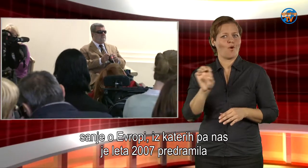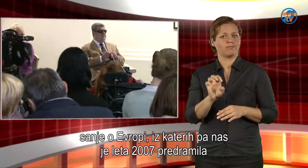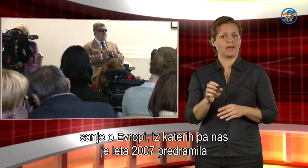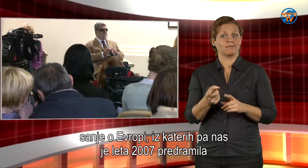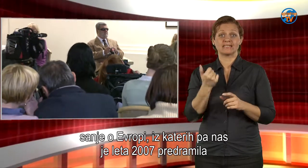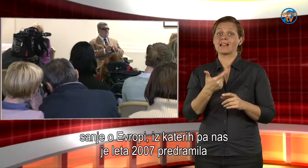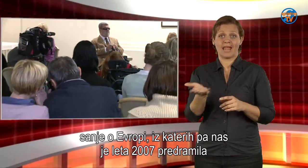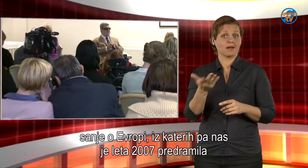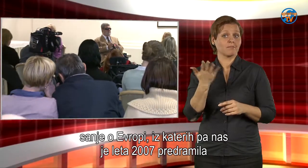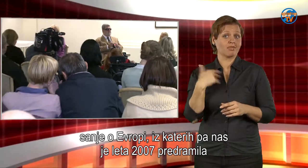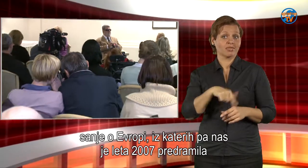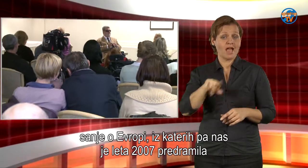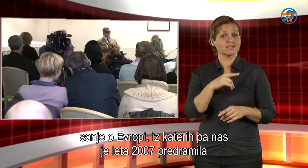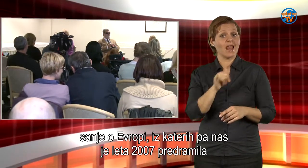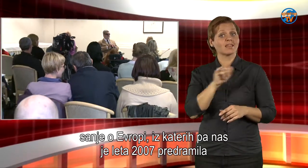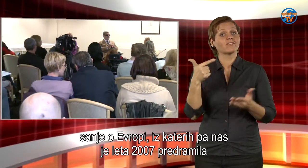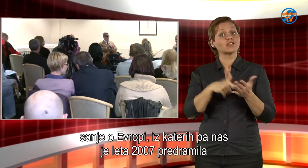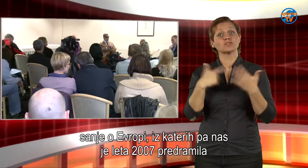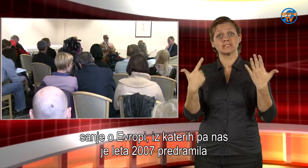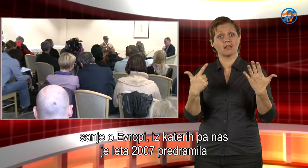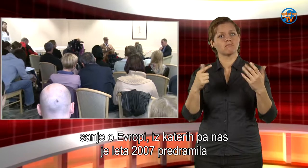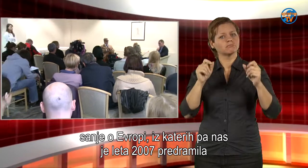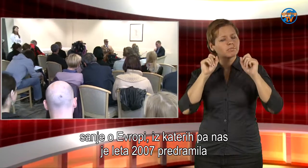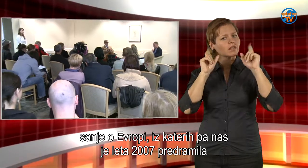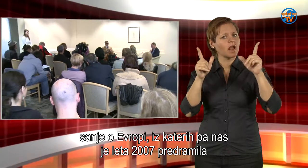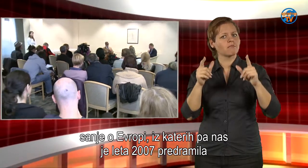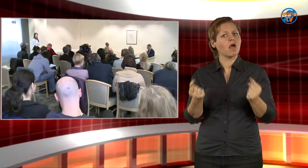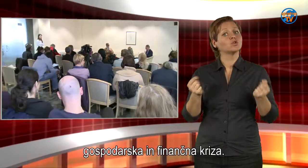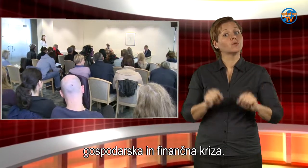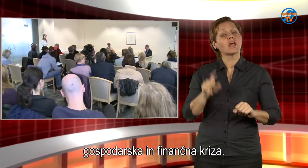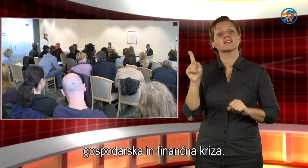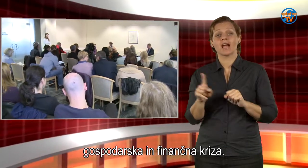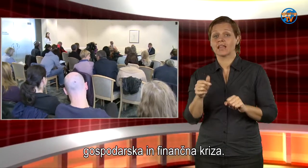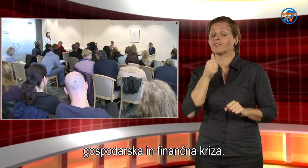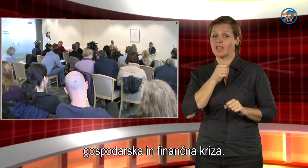leta 2007 predramila gospodarska in finančna kriza.